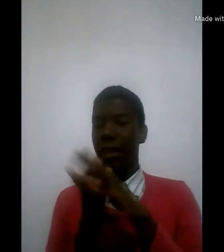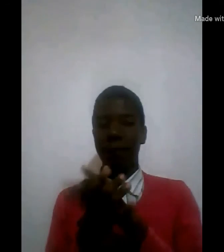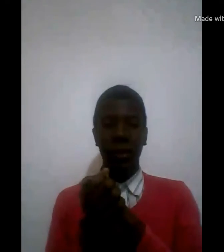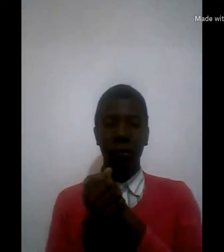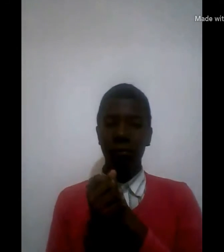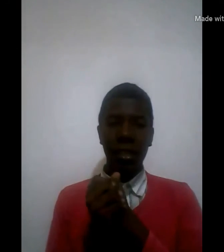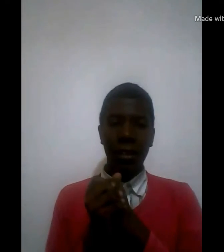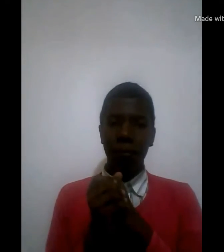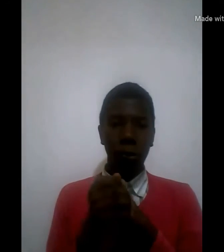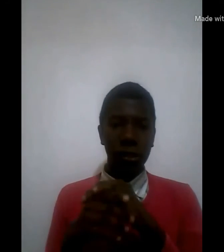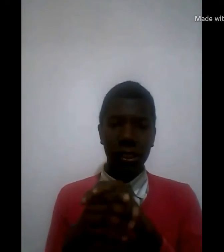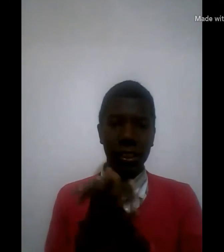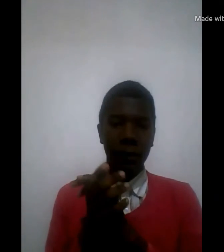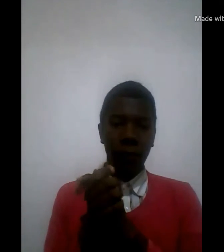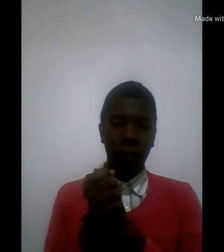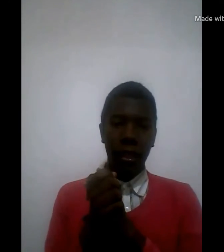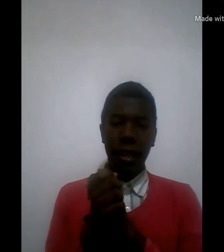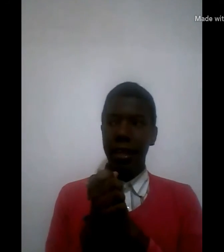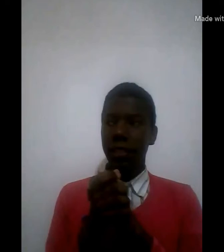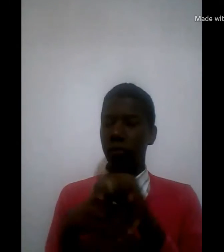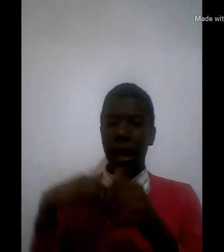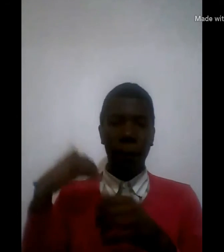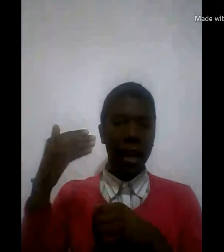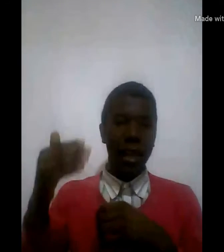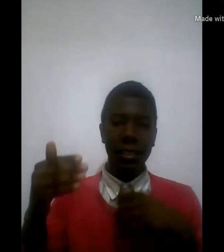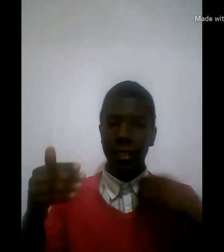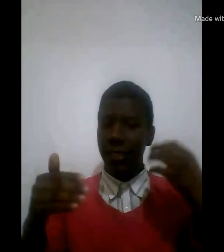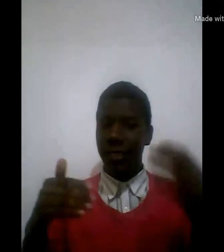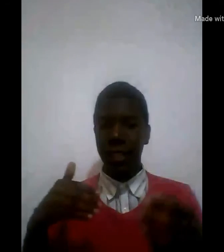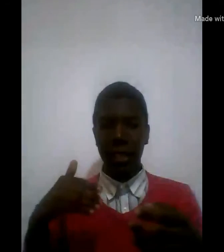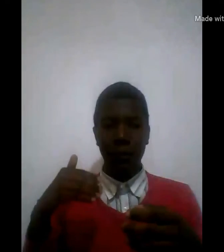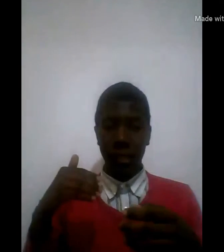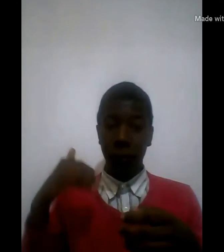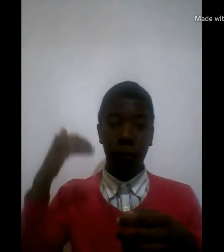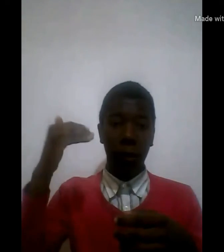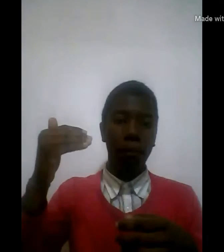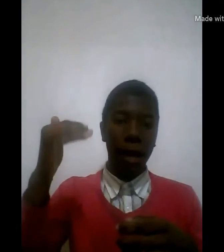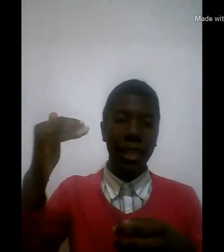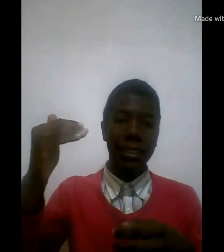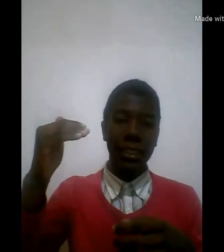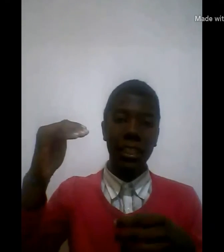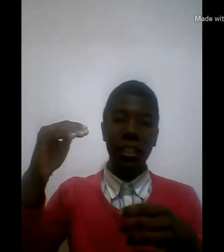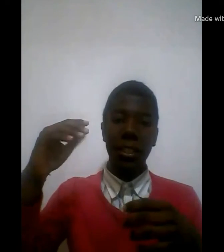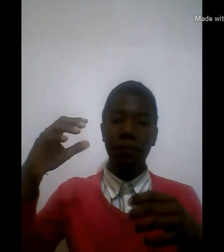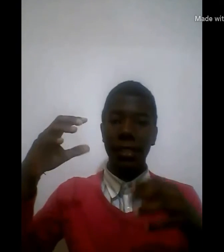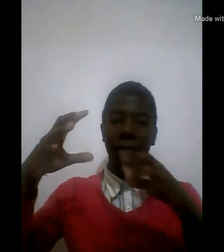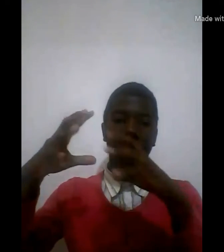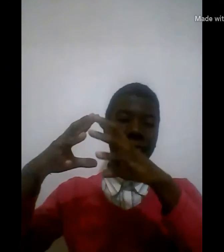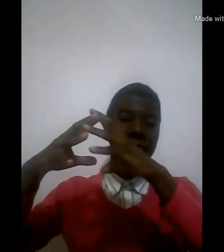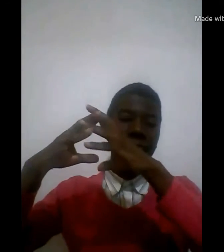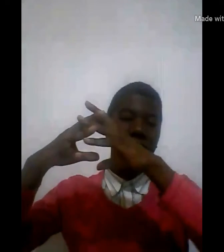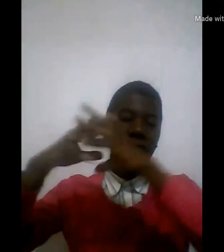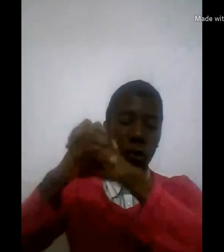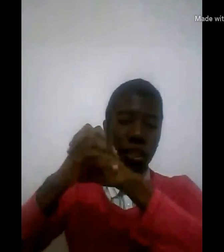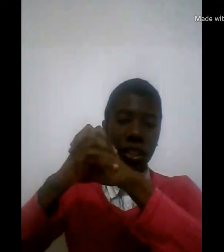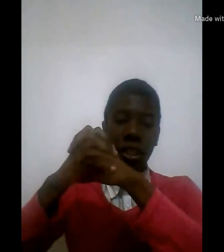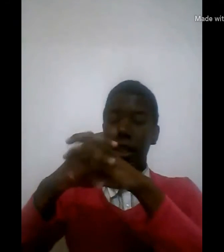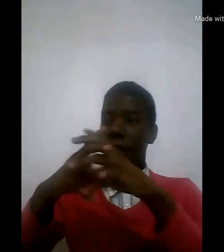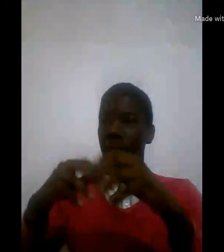né? Então, busque estudar mais, crescer, pra você ter uma boa base e pra você ter uma mentalidade forte.